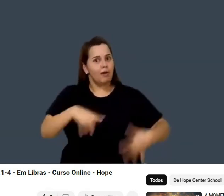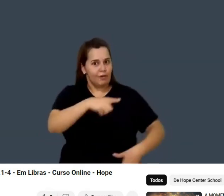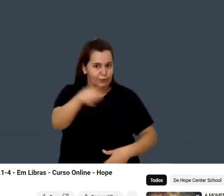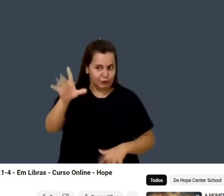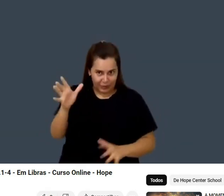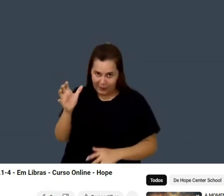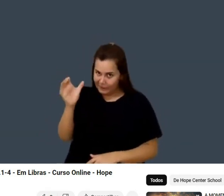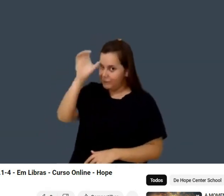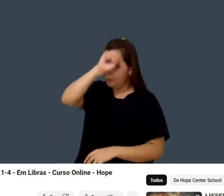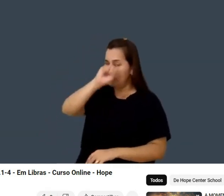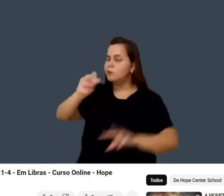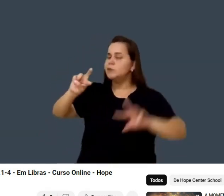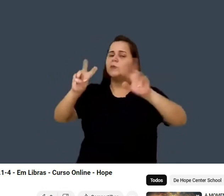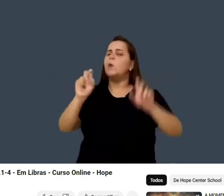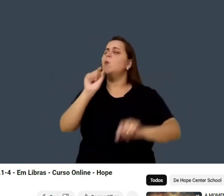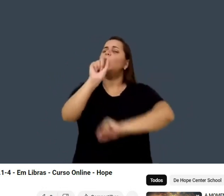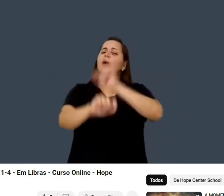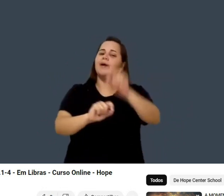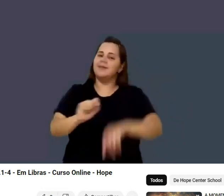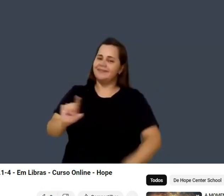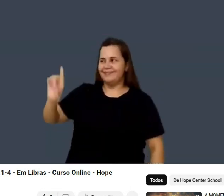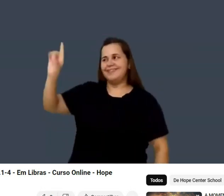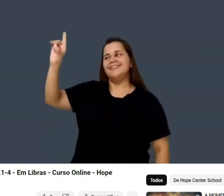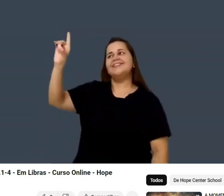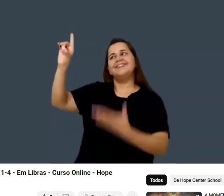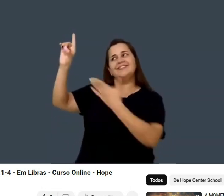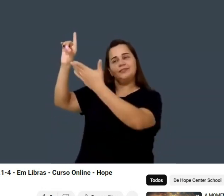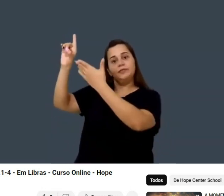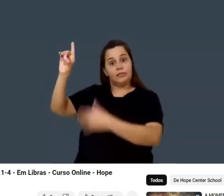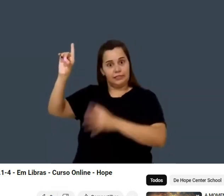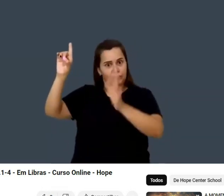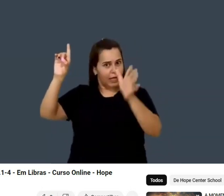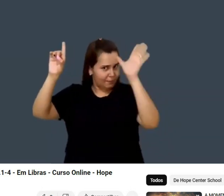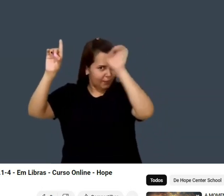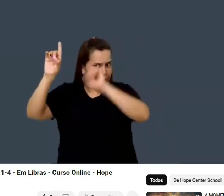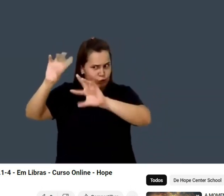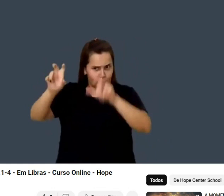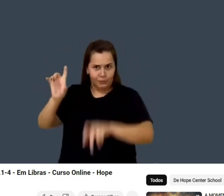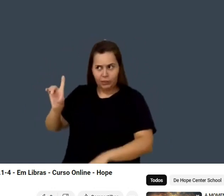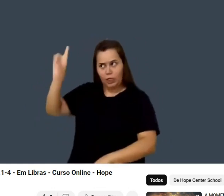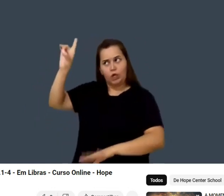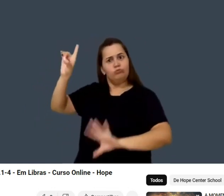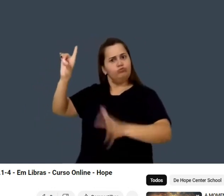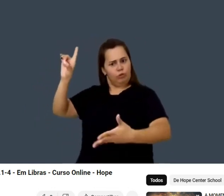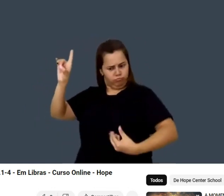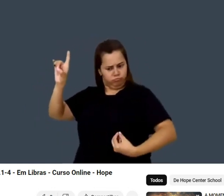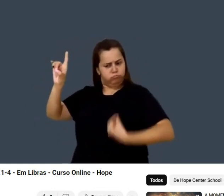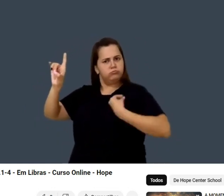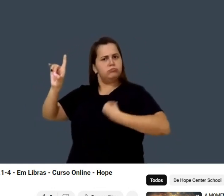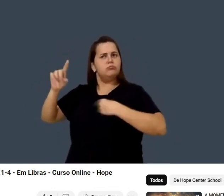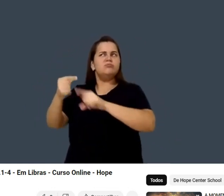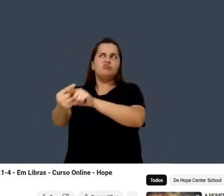a palavra de Deus, a Bíblia. Nós vamos aprender temas como Deus. O que